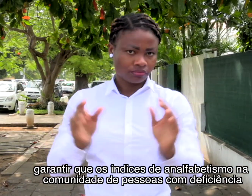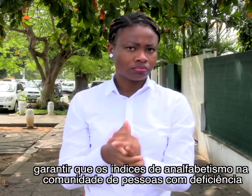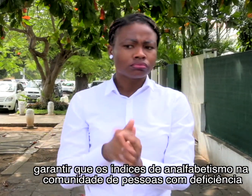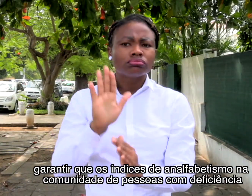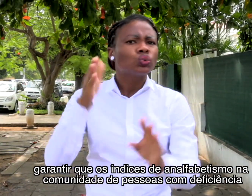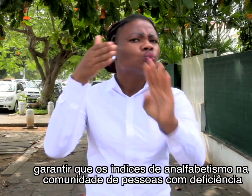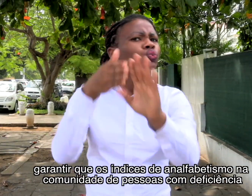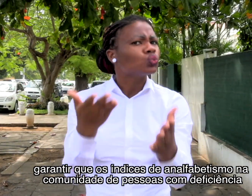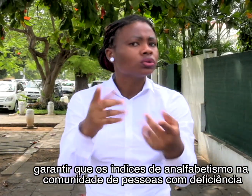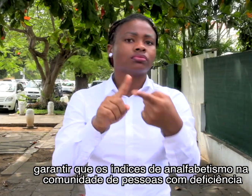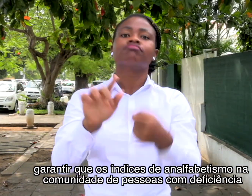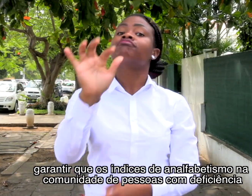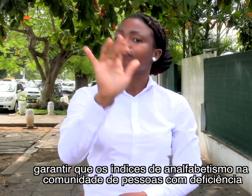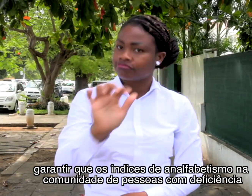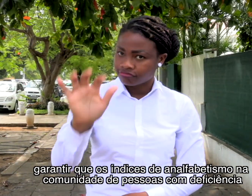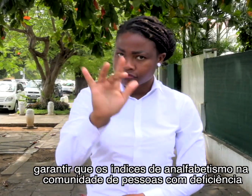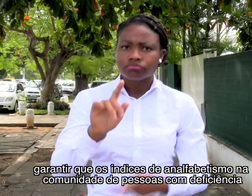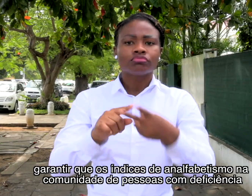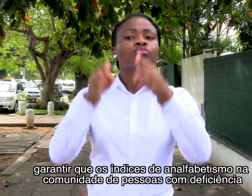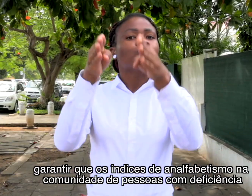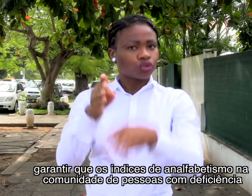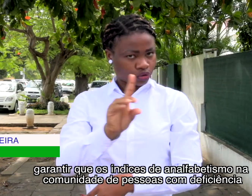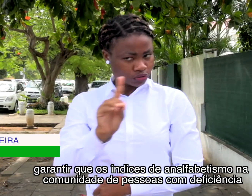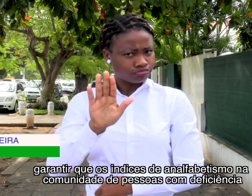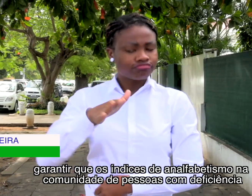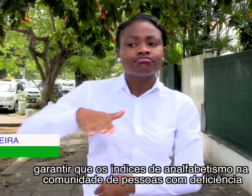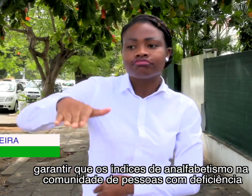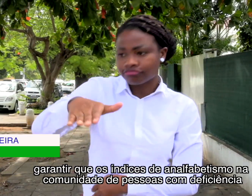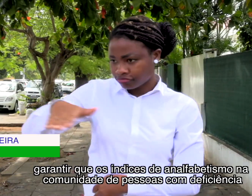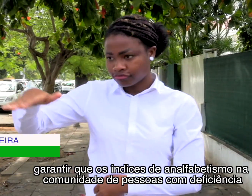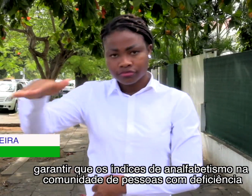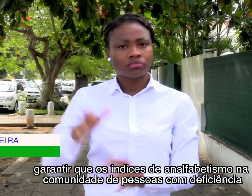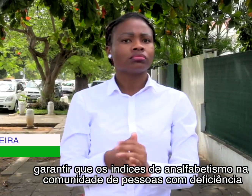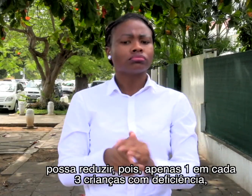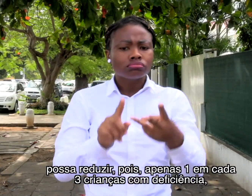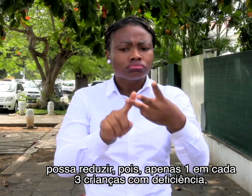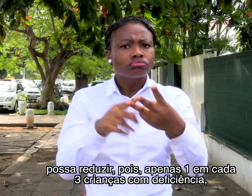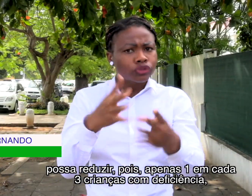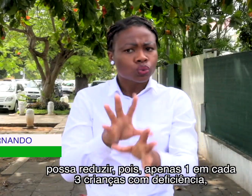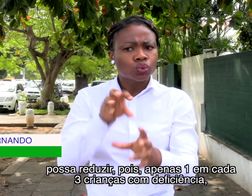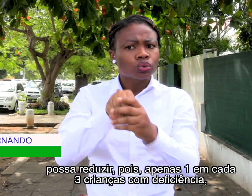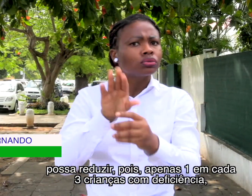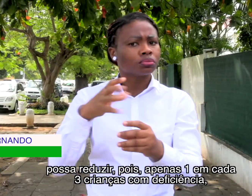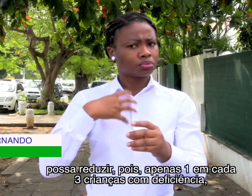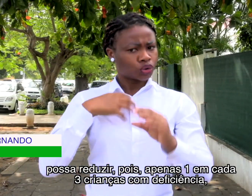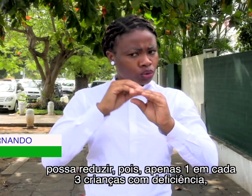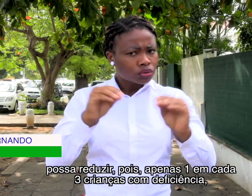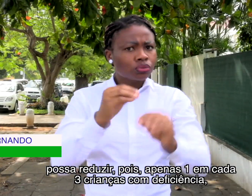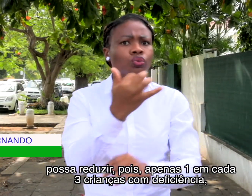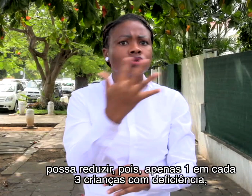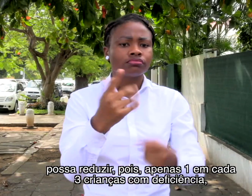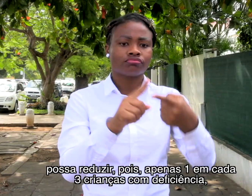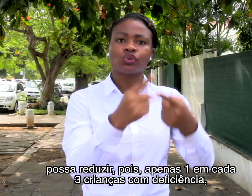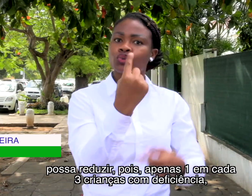objetivo garantir que os índices de analfabetismo na comunidade de pessoas com deficiência possa reduzir, pois